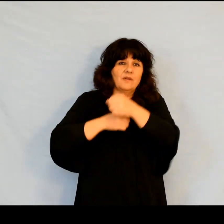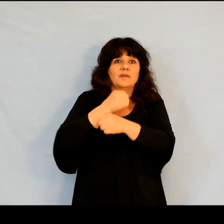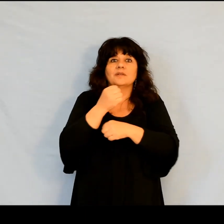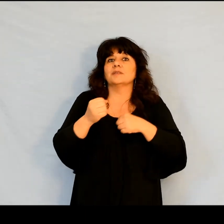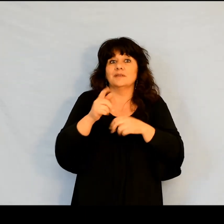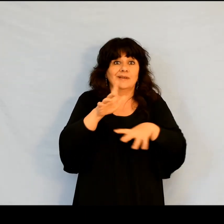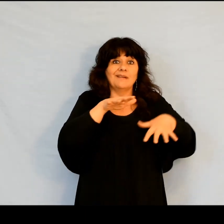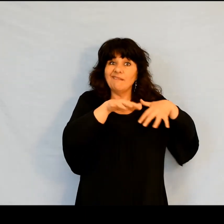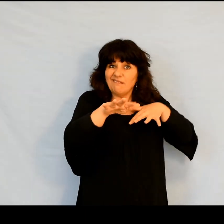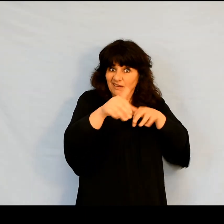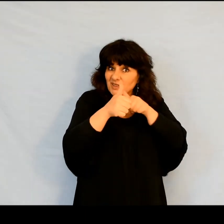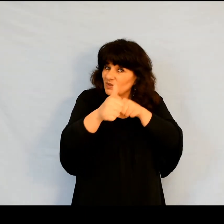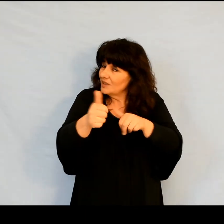poursuite d'Israël.